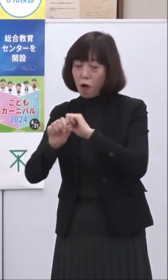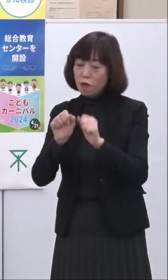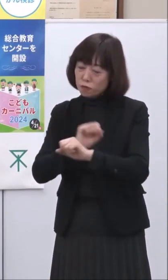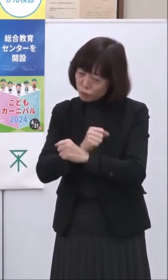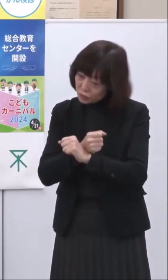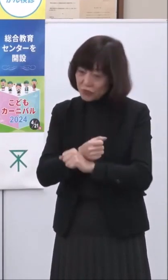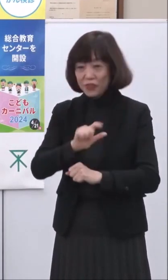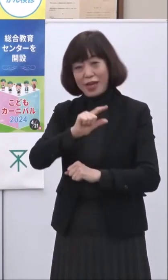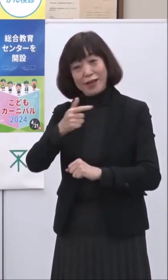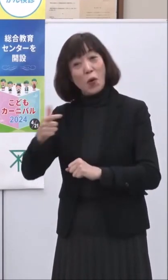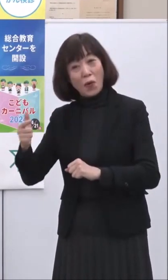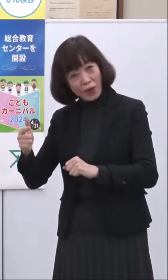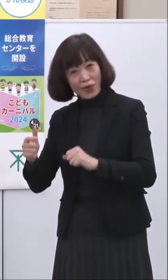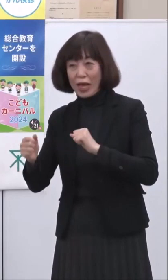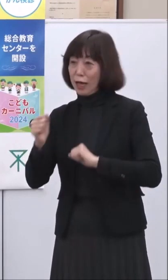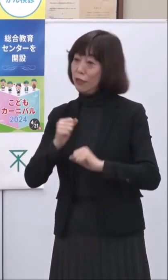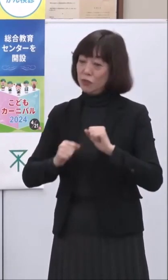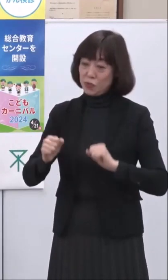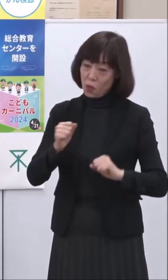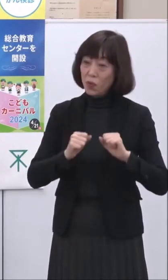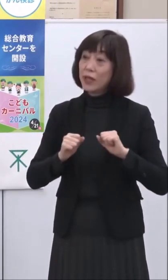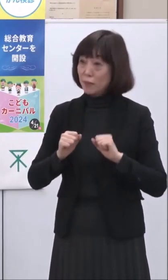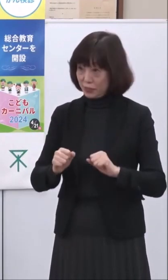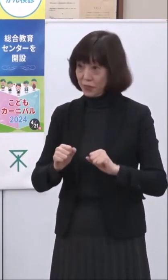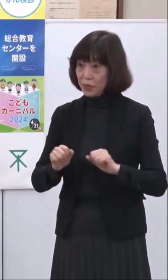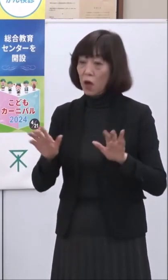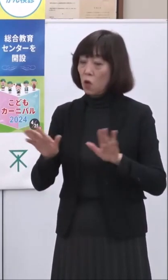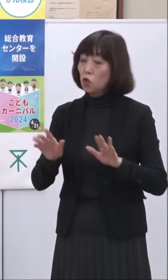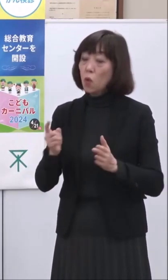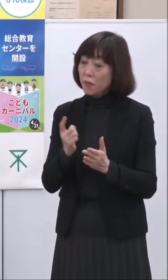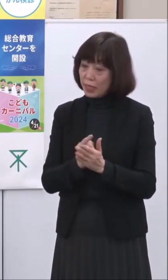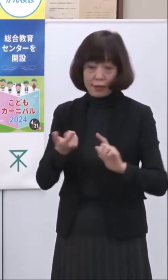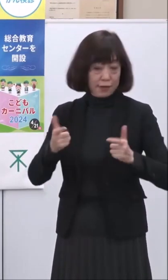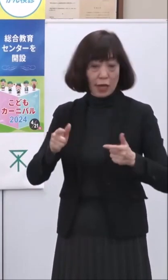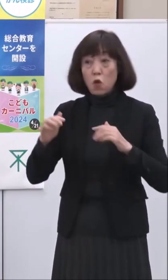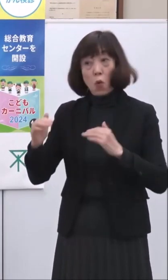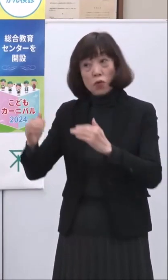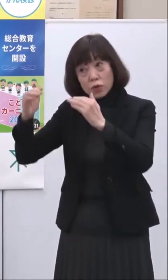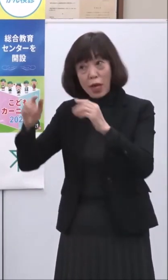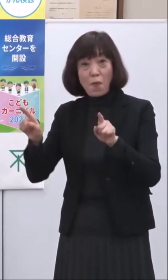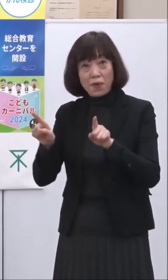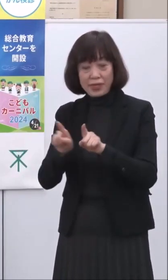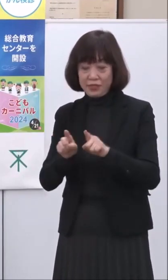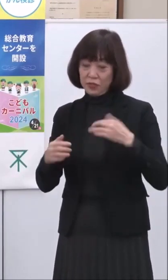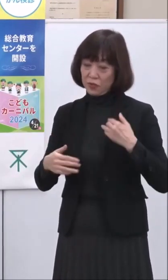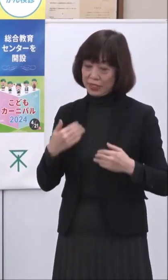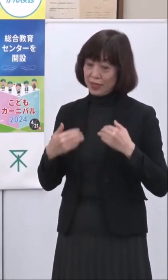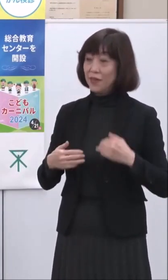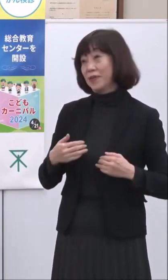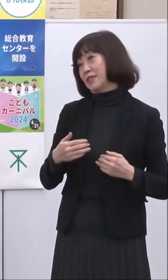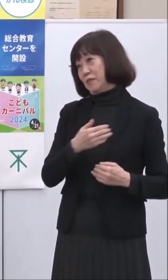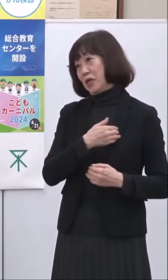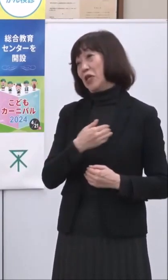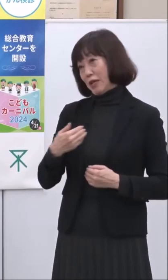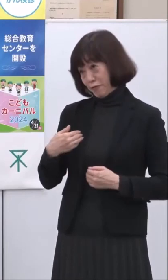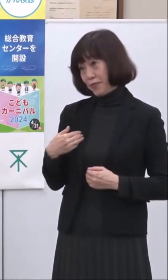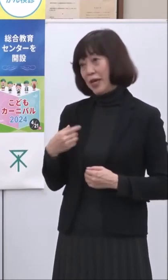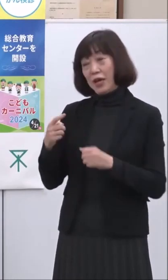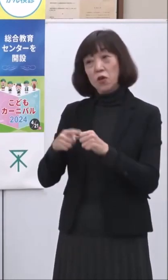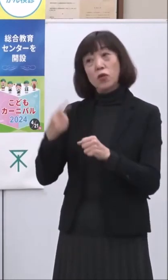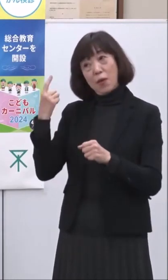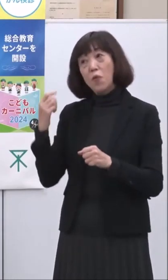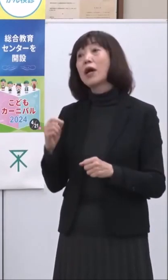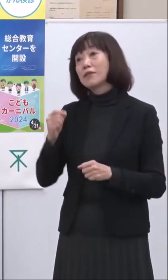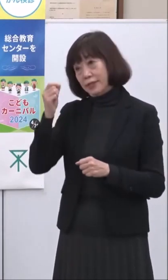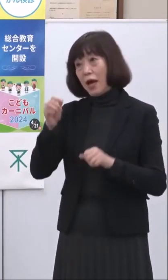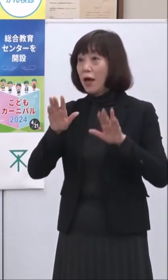いろいろ活動いただいておりまして、で子どもだけじゃなくて大人も一緒に楽しんでいただけるイベントになっていると去年も感じましたし、今